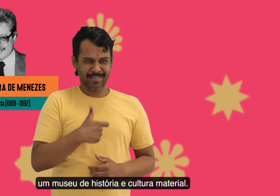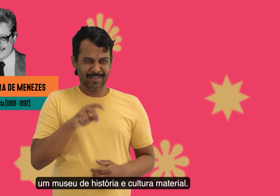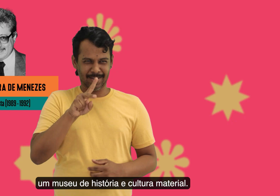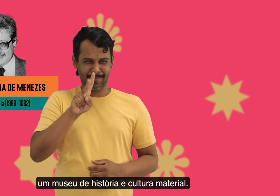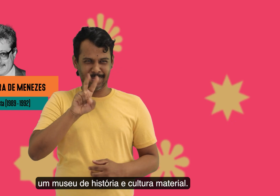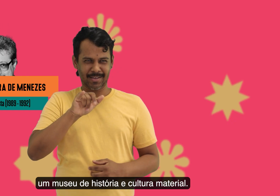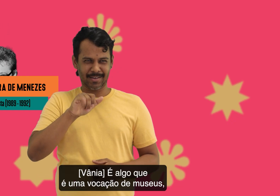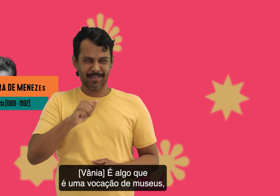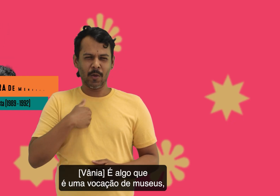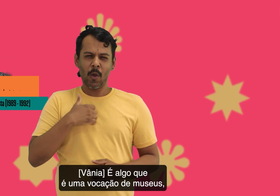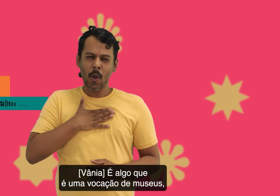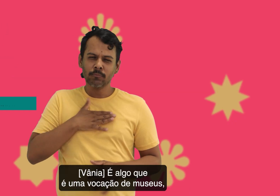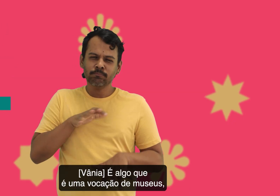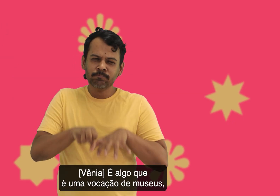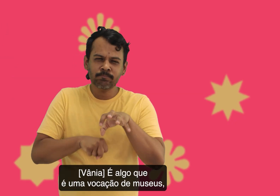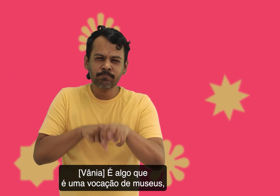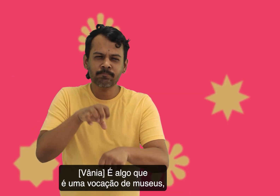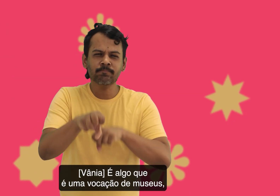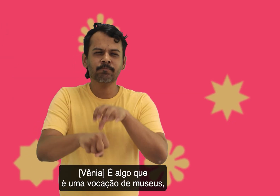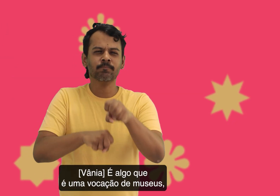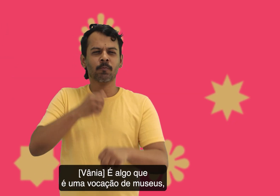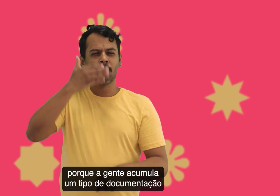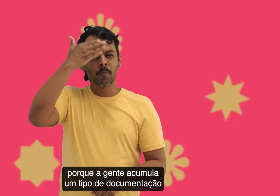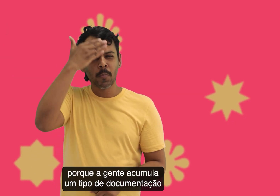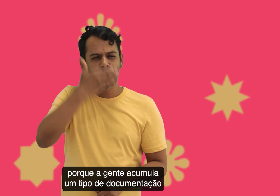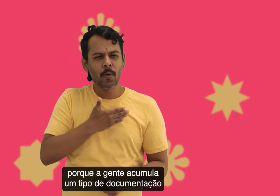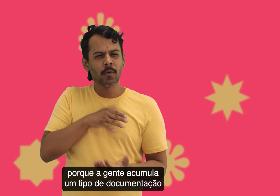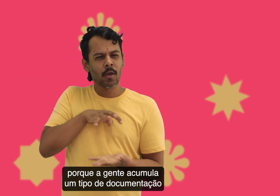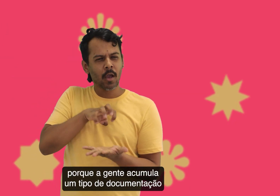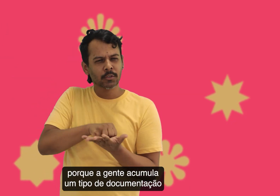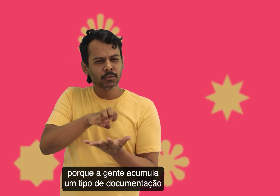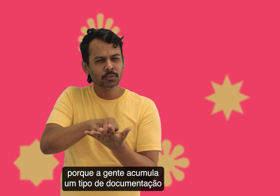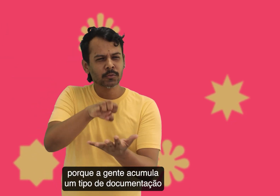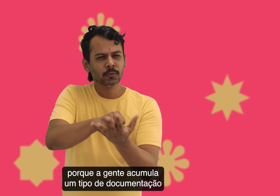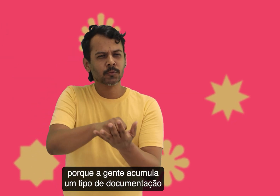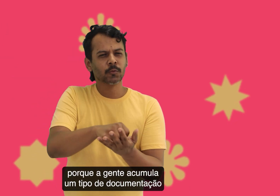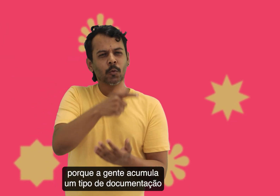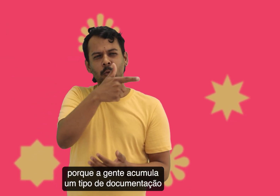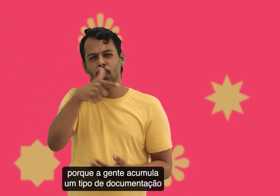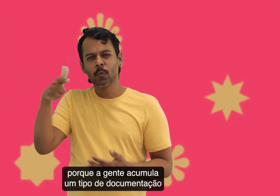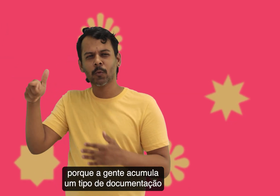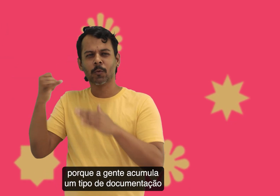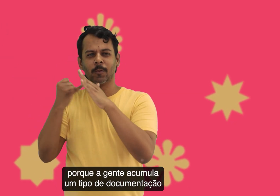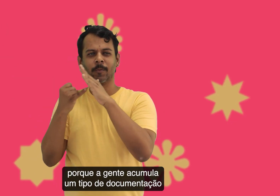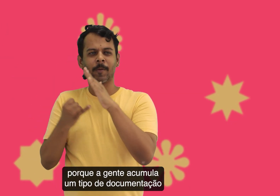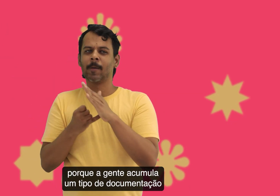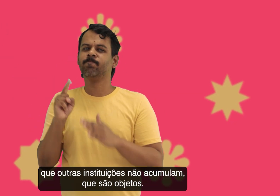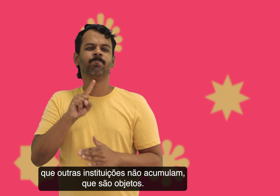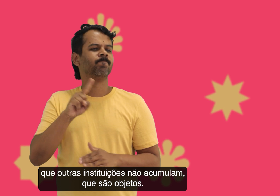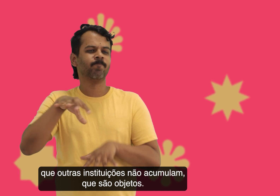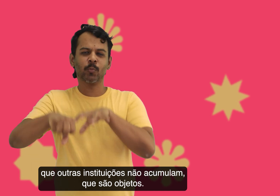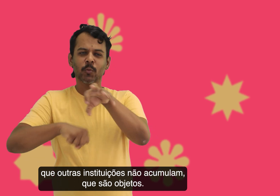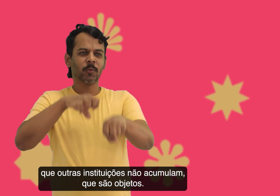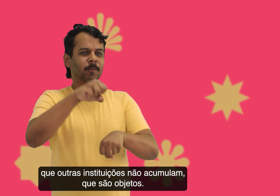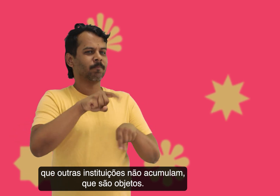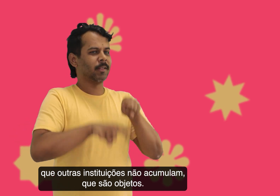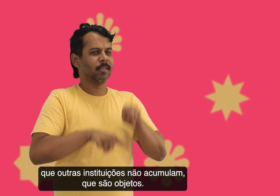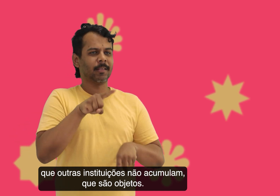cultura material. Algo que é uma vocação de museus, porque a gente acumula um tipo de documentação que outras instituições